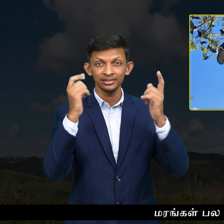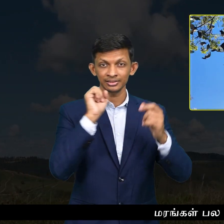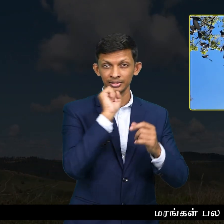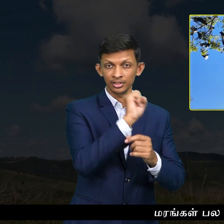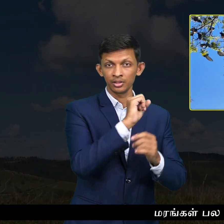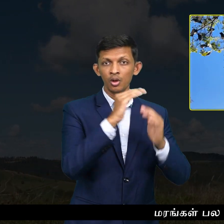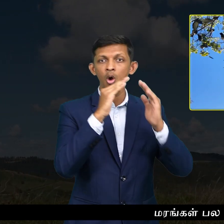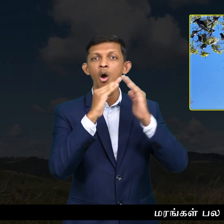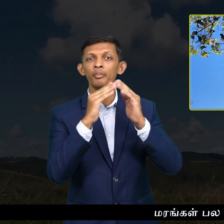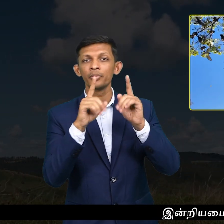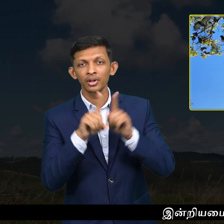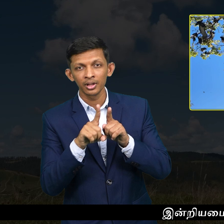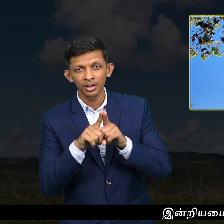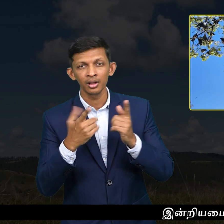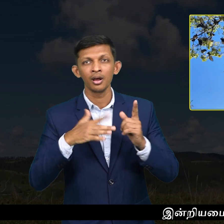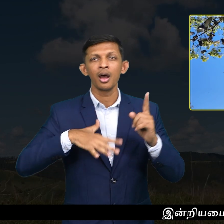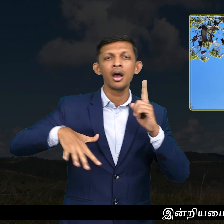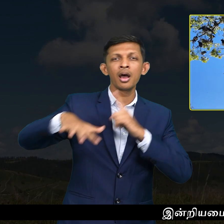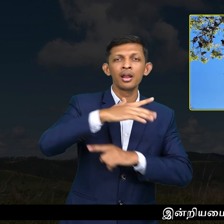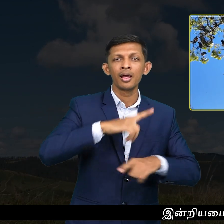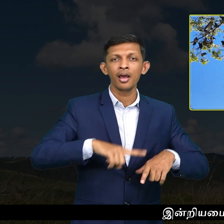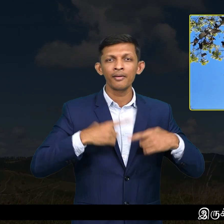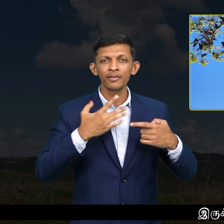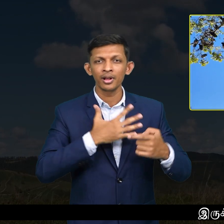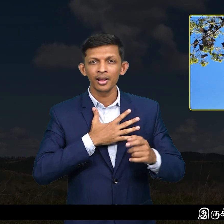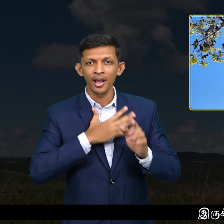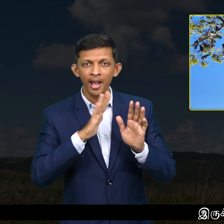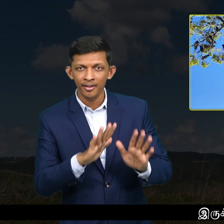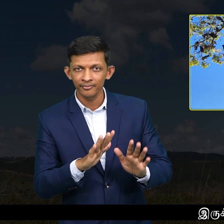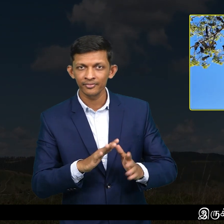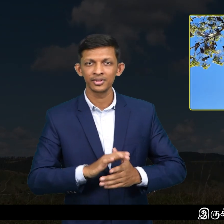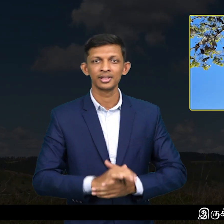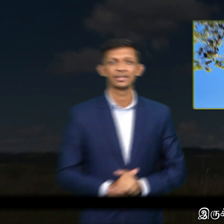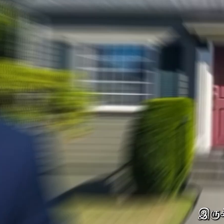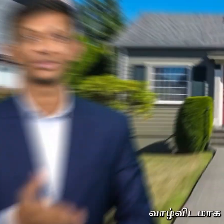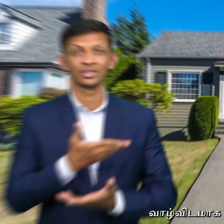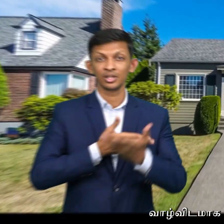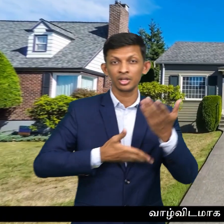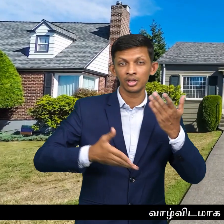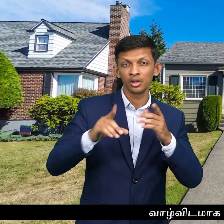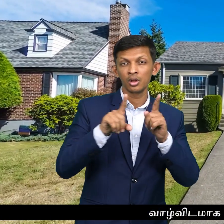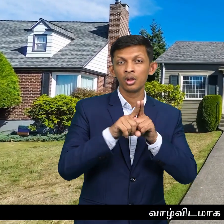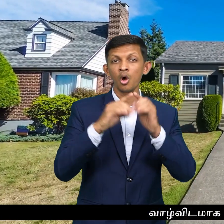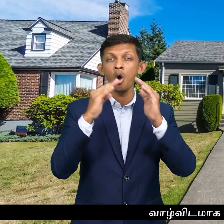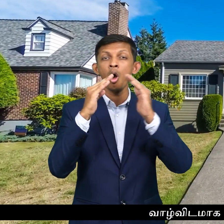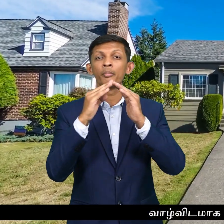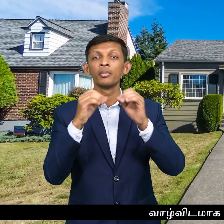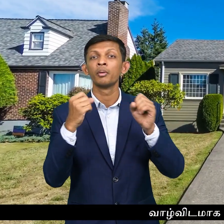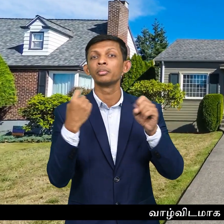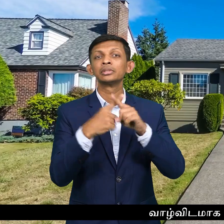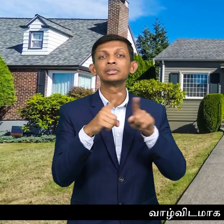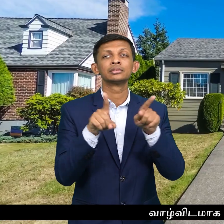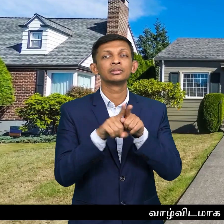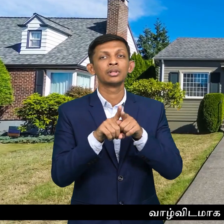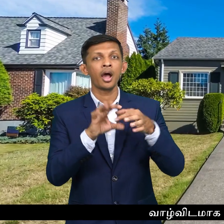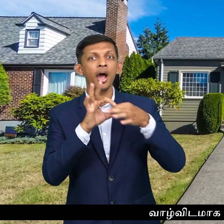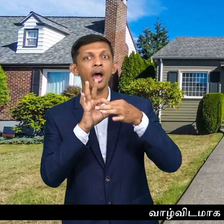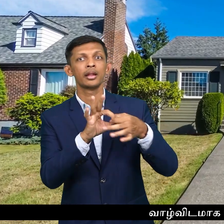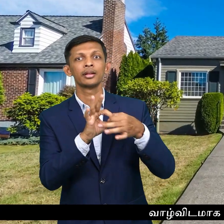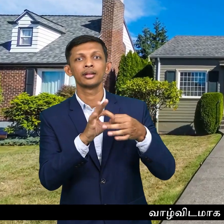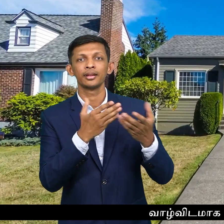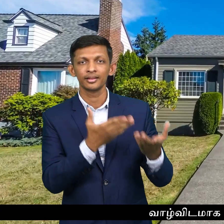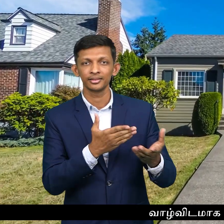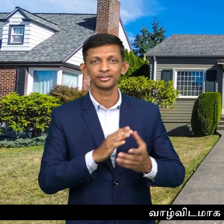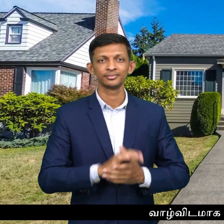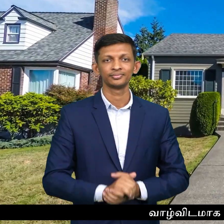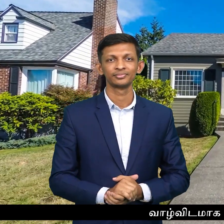மரங்கள் பல உயிரினங்களுக்கு இன்றியமையாத வீடுகளாக இருக்கின்றன. வாழ்விடமாக இருக்கும் நம் வீடு.